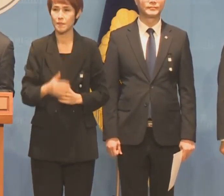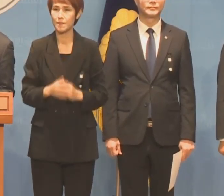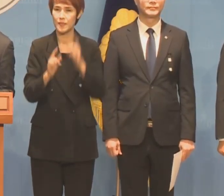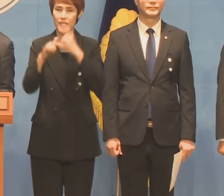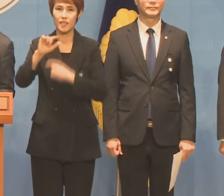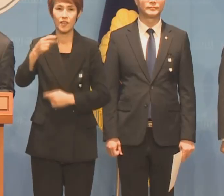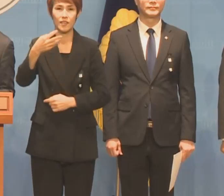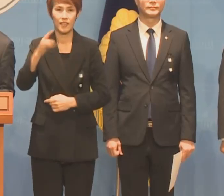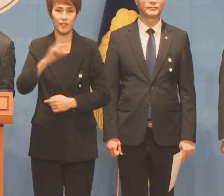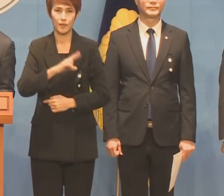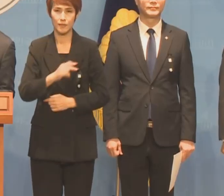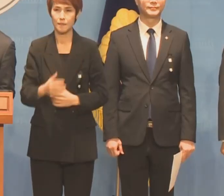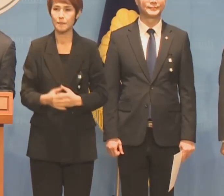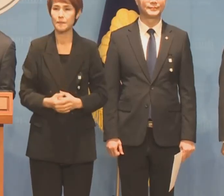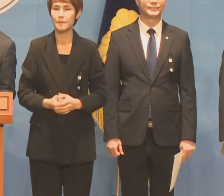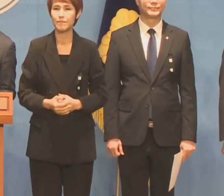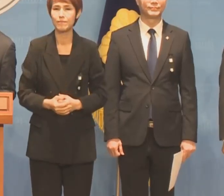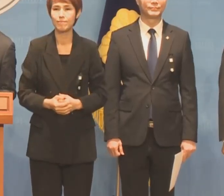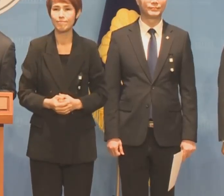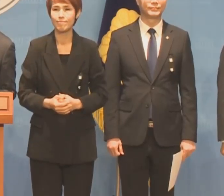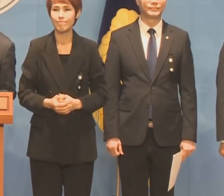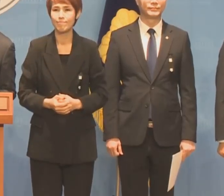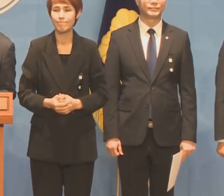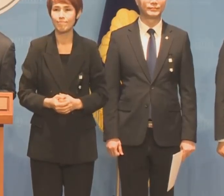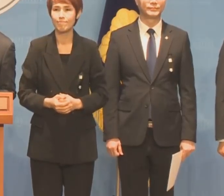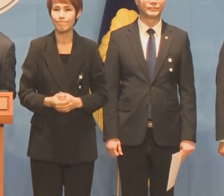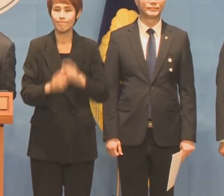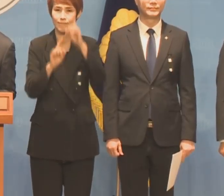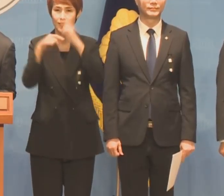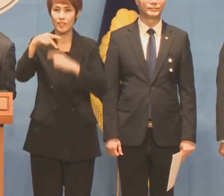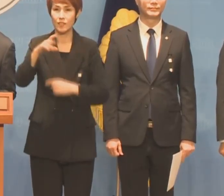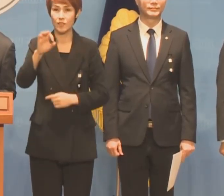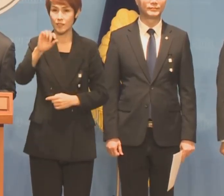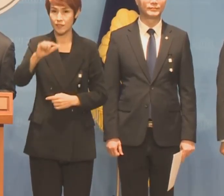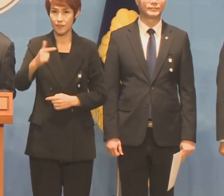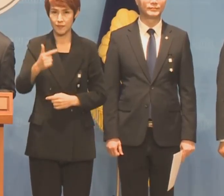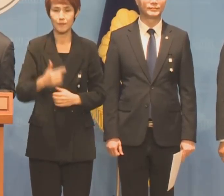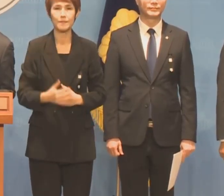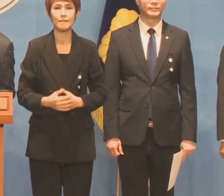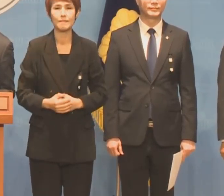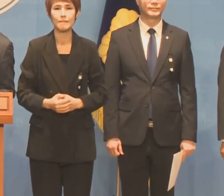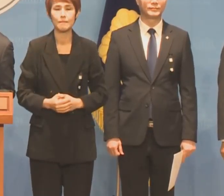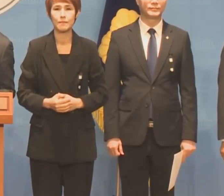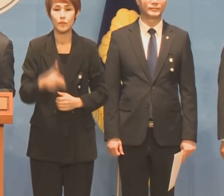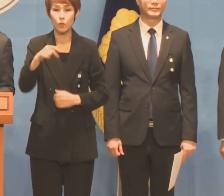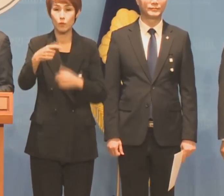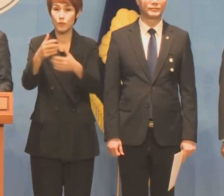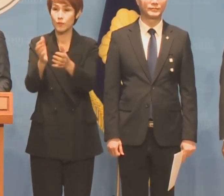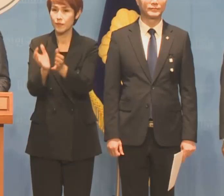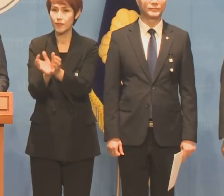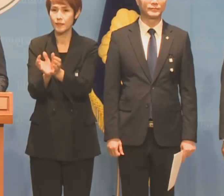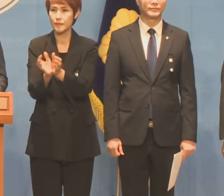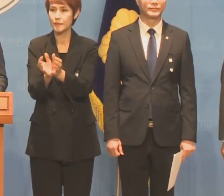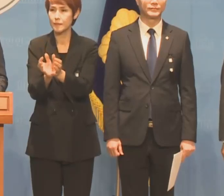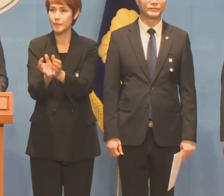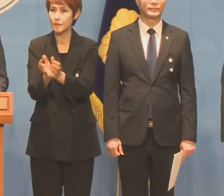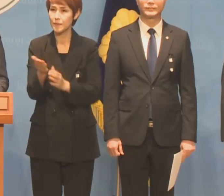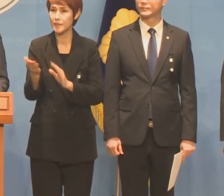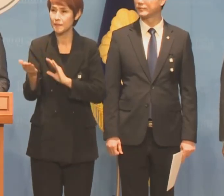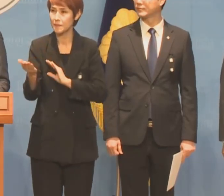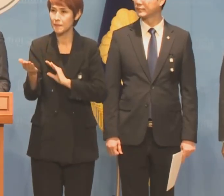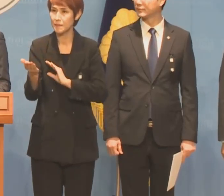의원님 오셨습니다. 그다음에 이성영 의원님 오셨습니다. 조국혁신당 이름이